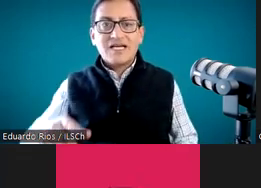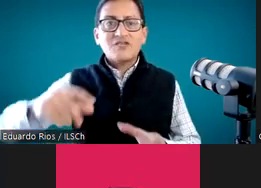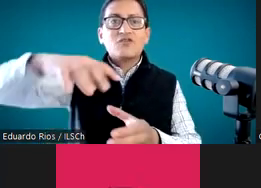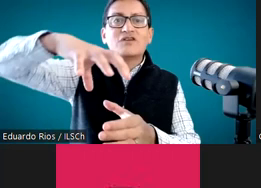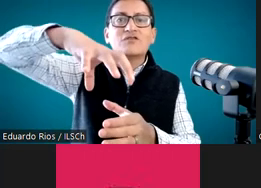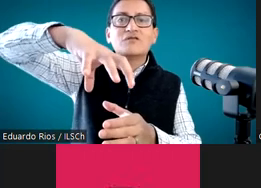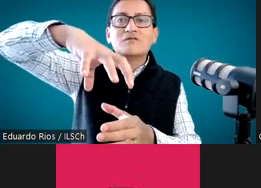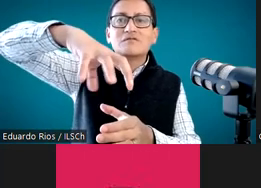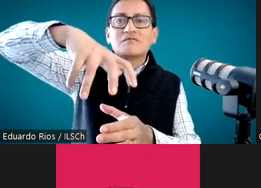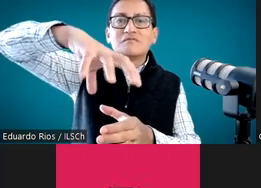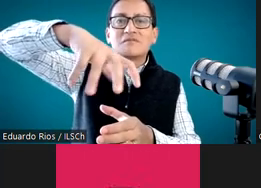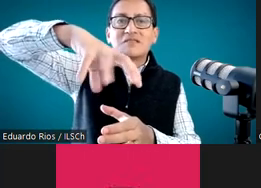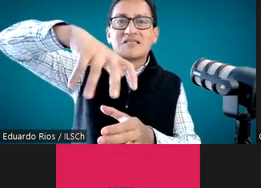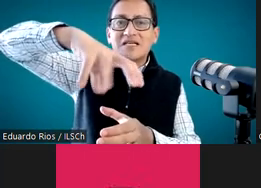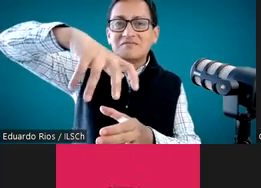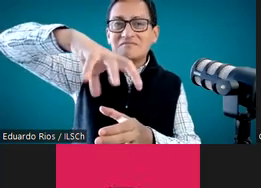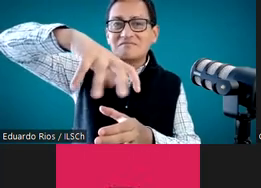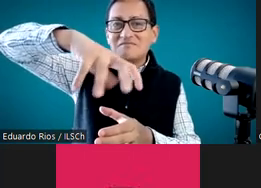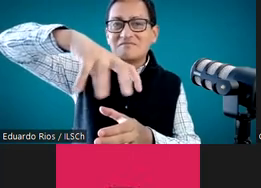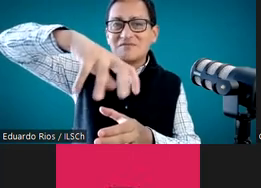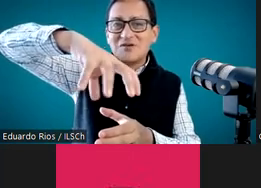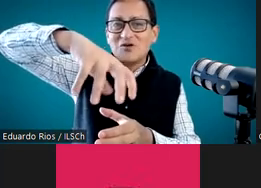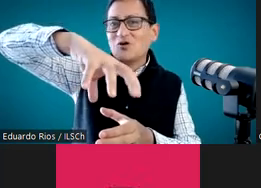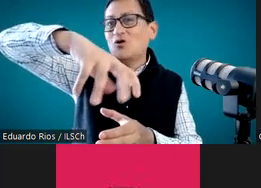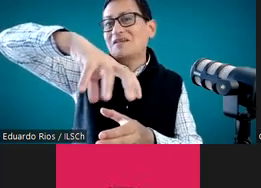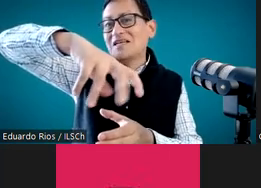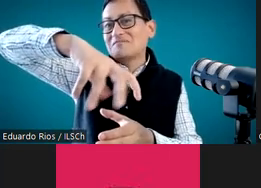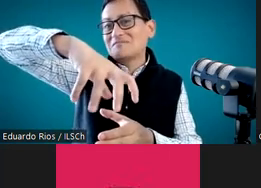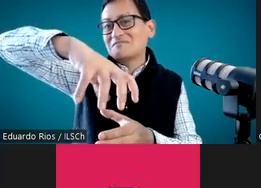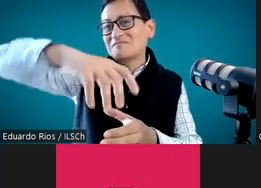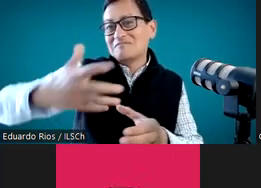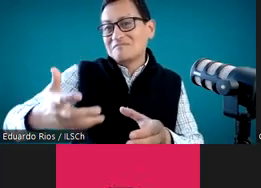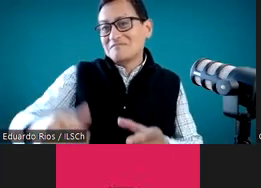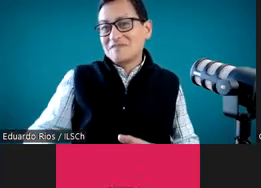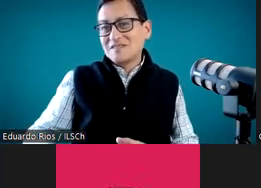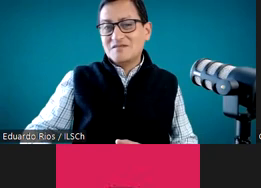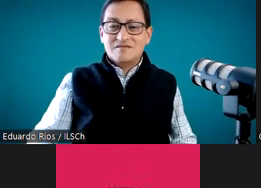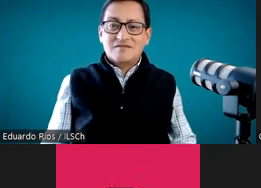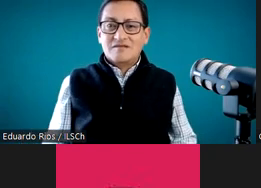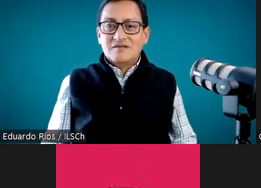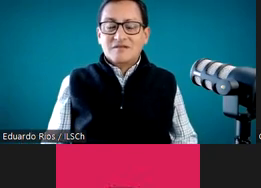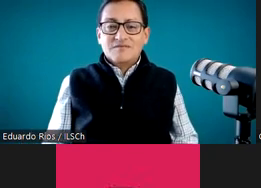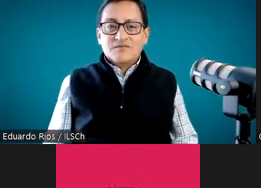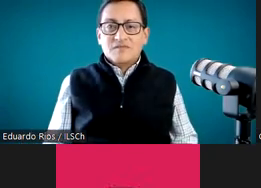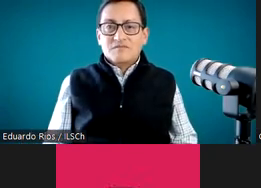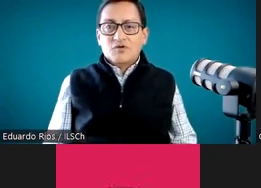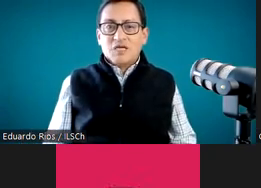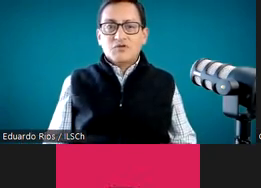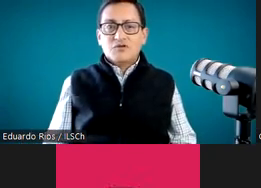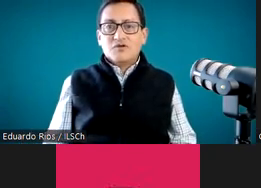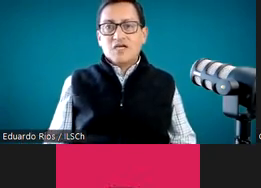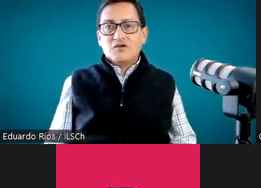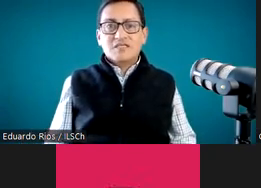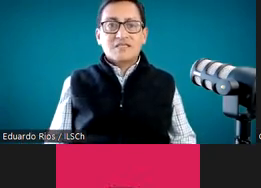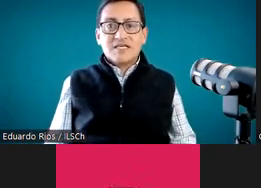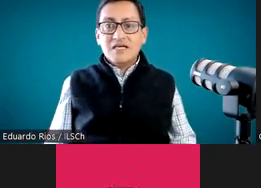En este caso, el verbo cerrar o abrir. ¿Cierto? Por ejemplo,